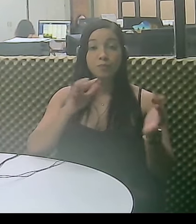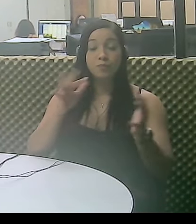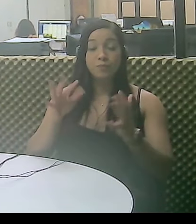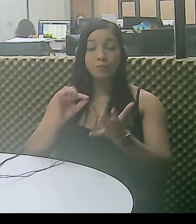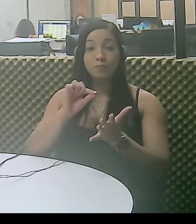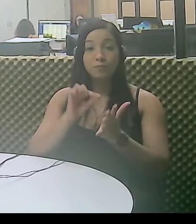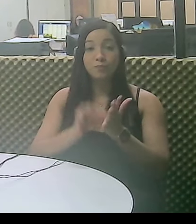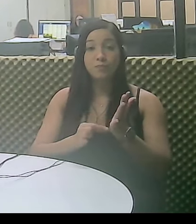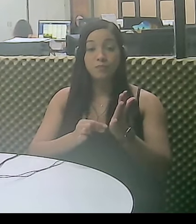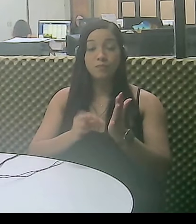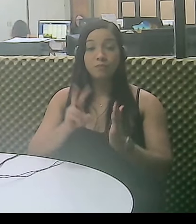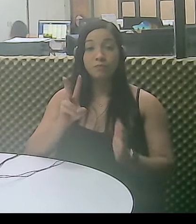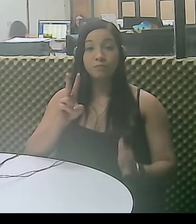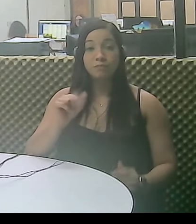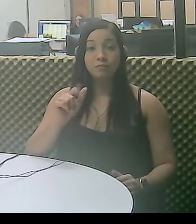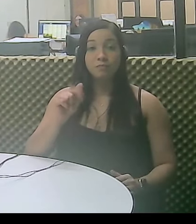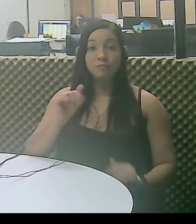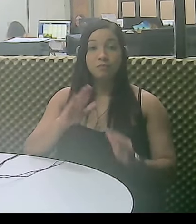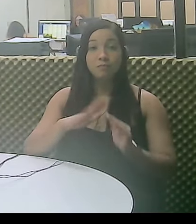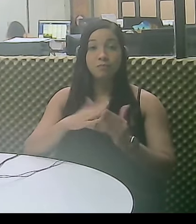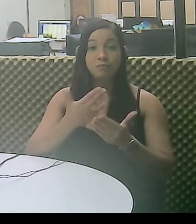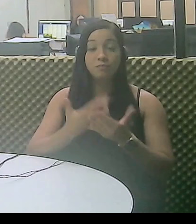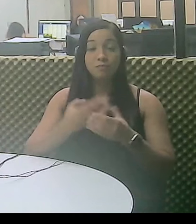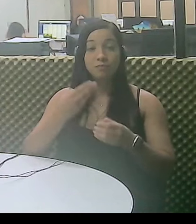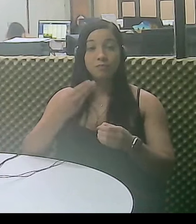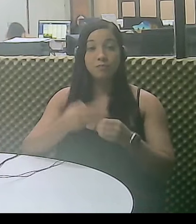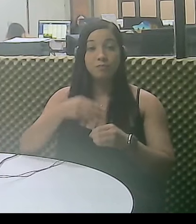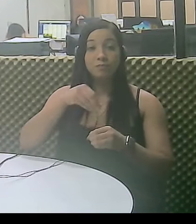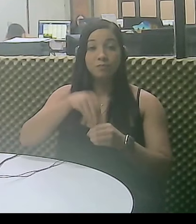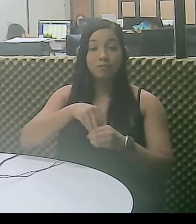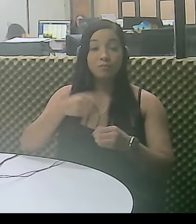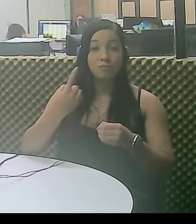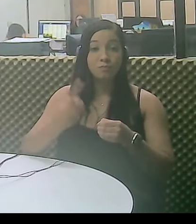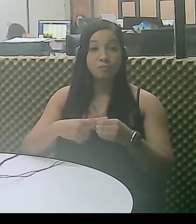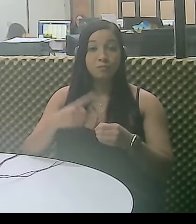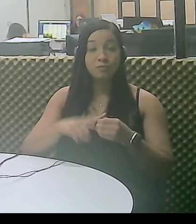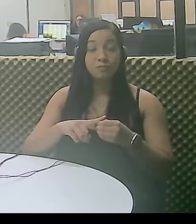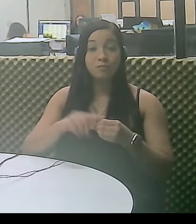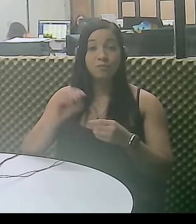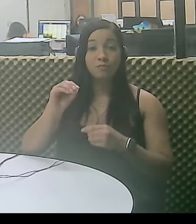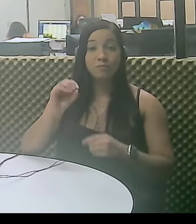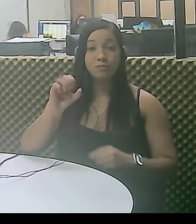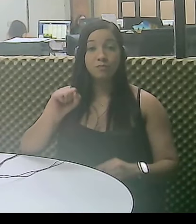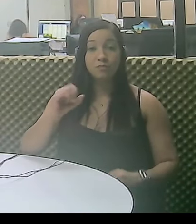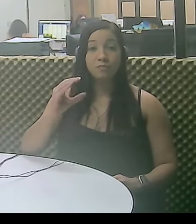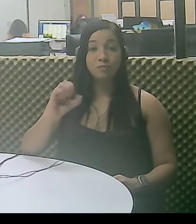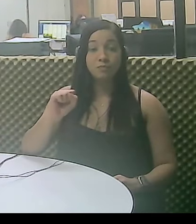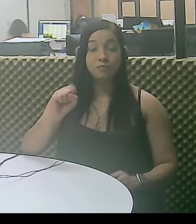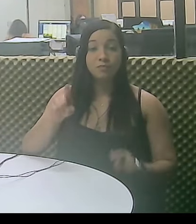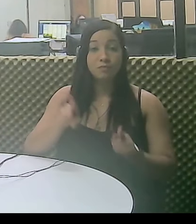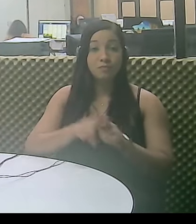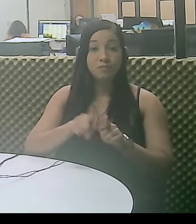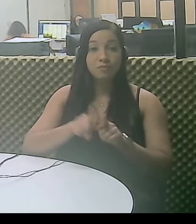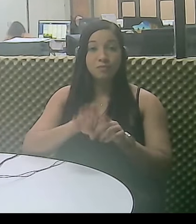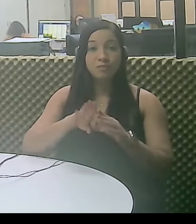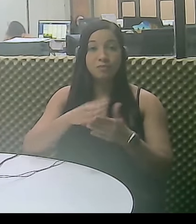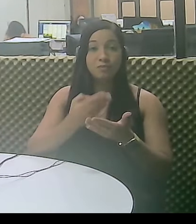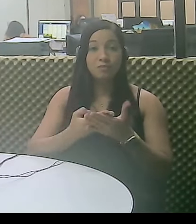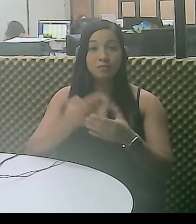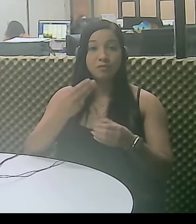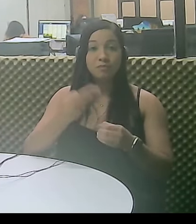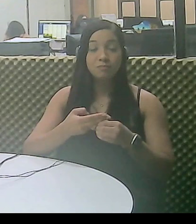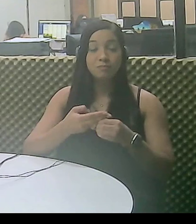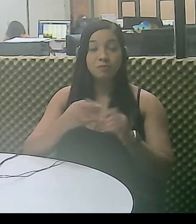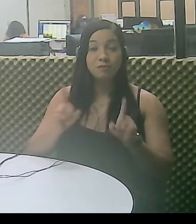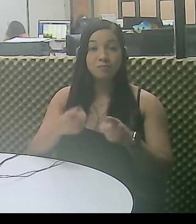para o preenchimento de vagas nas escolas municipais urbanas, organizações da sociedade civil e Escola Municipal